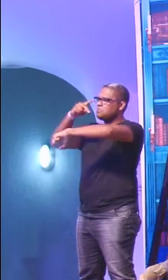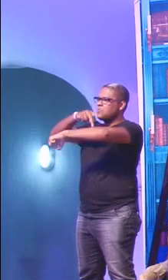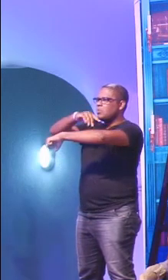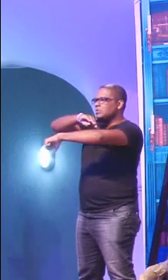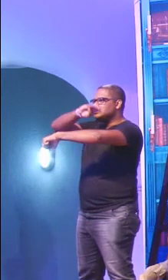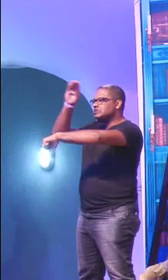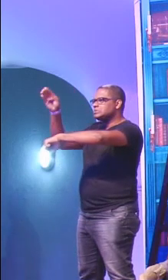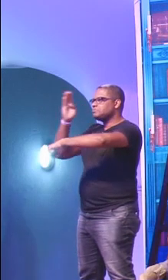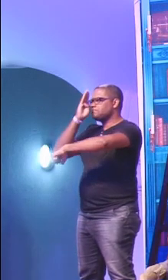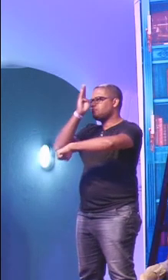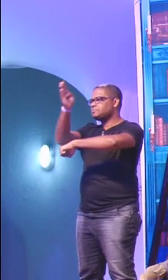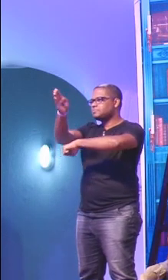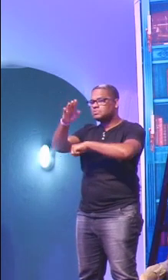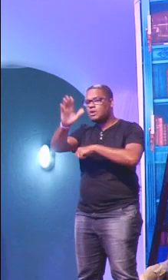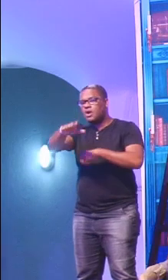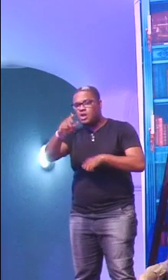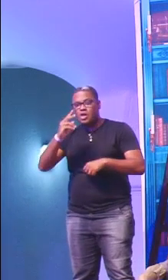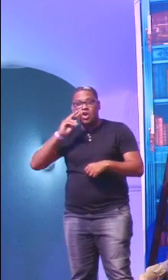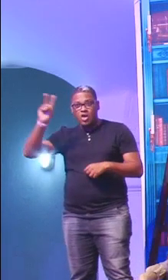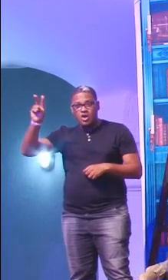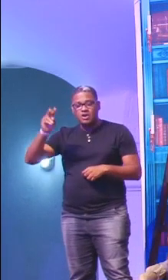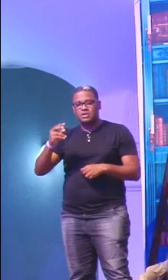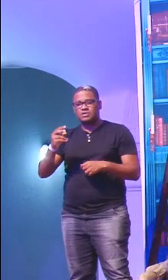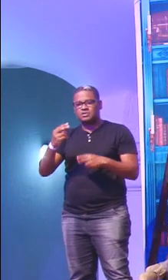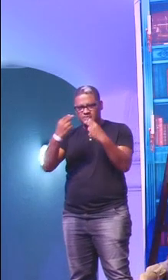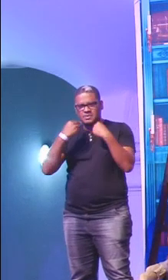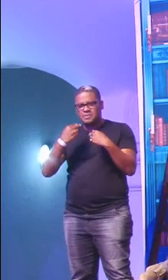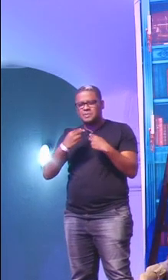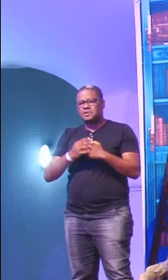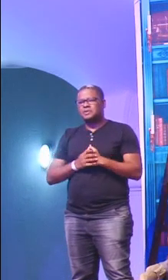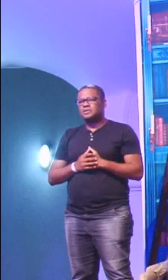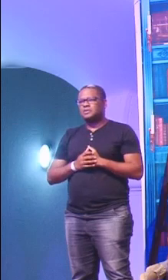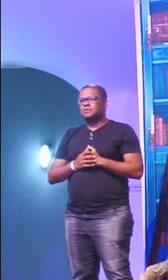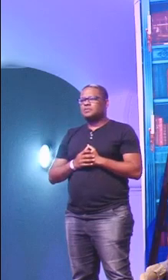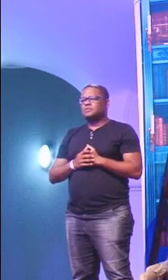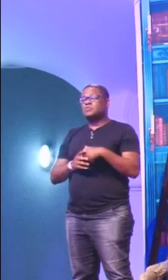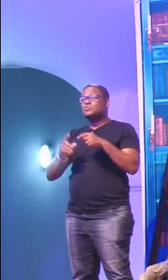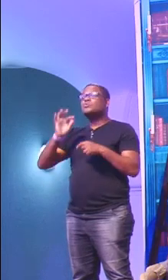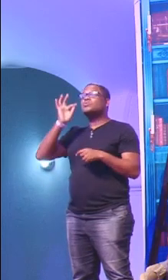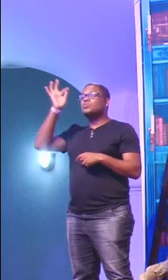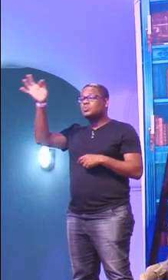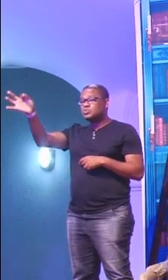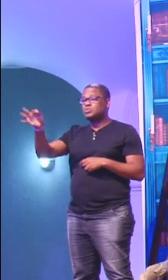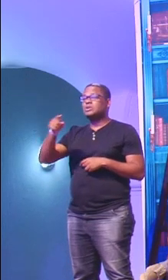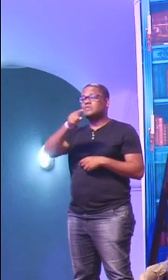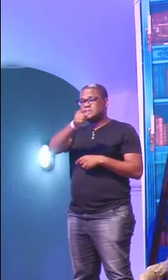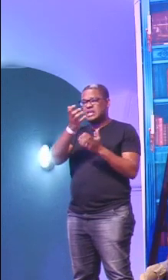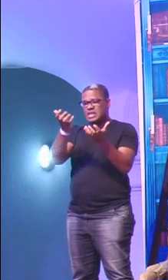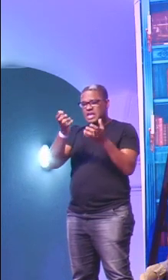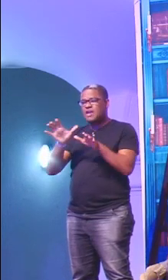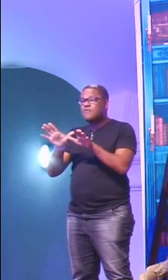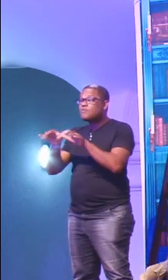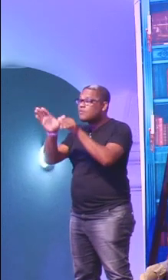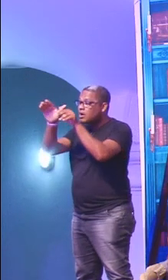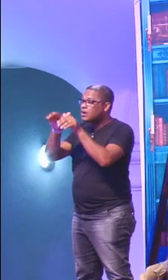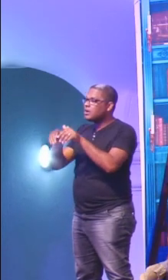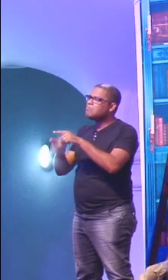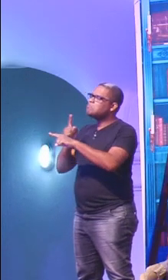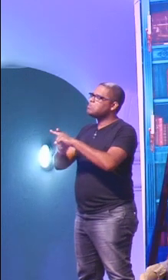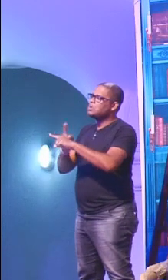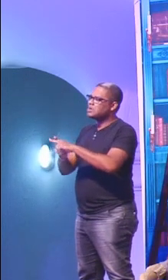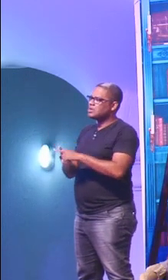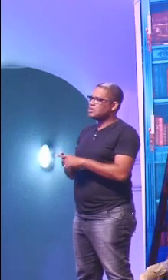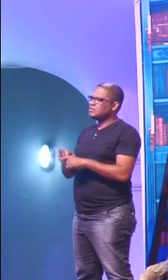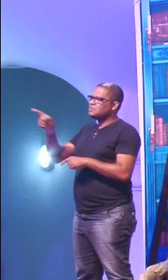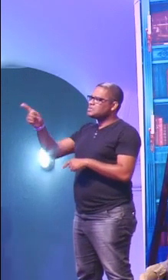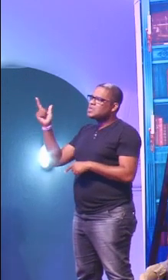Rafik, você está me ouvindo? Simão gritou. Um dia você também quis voar, meu pai. Por quê?